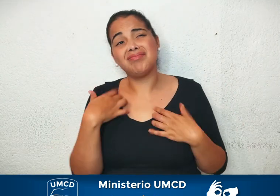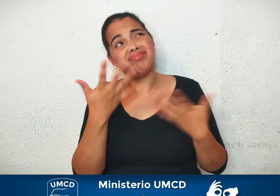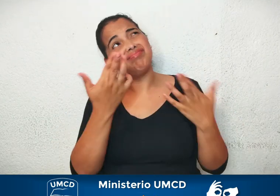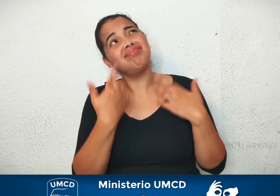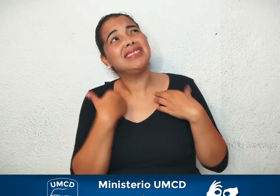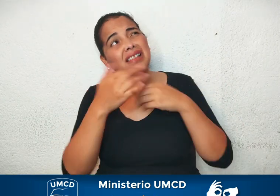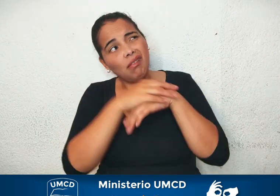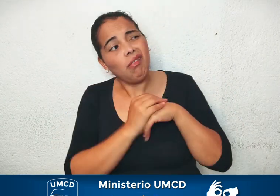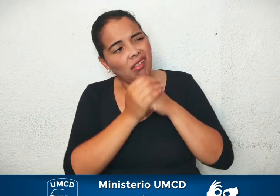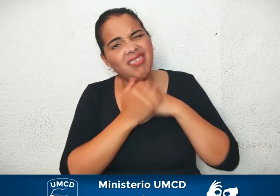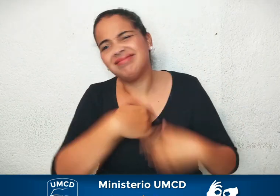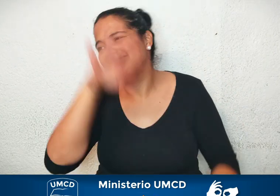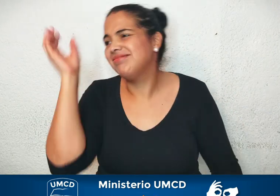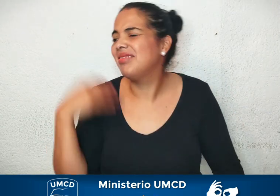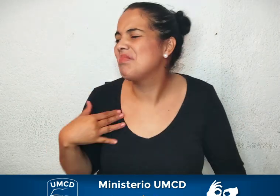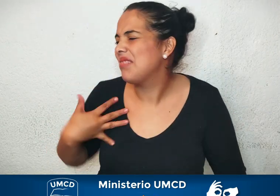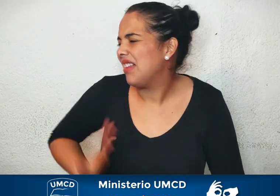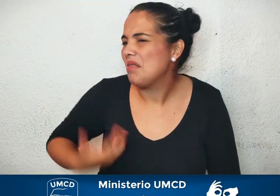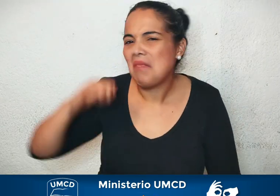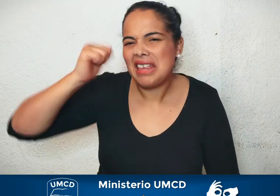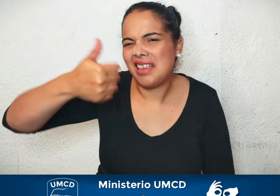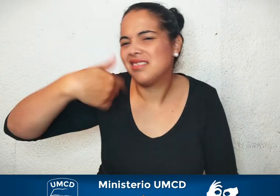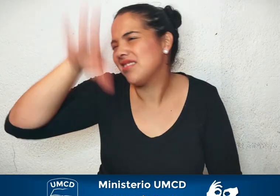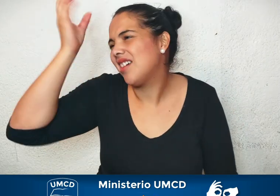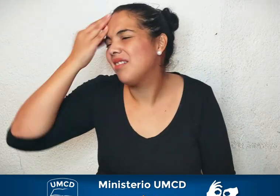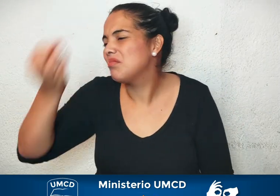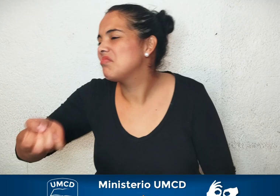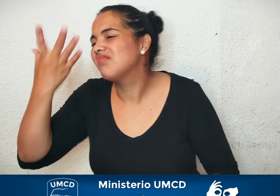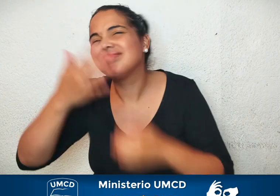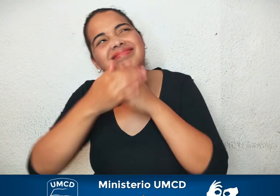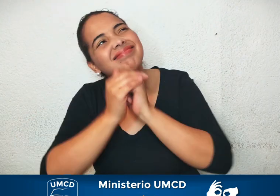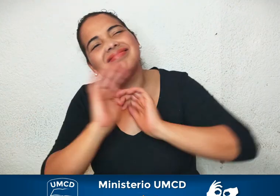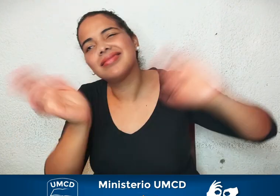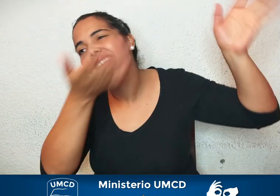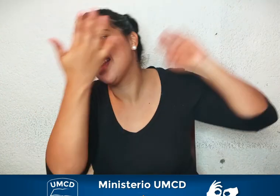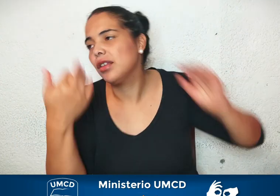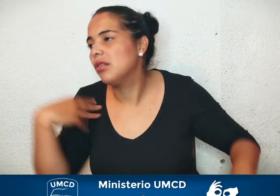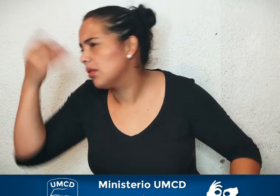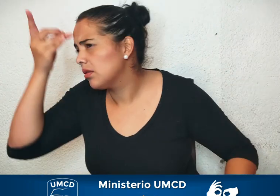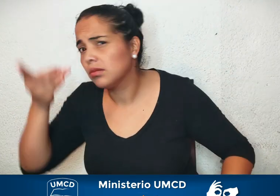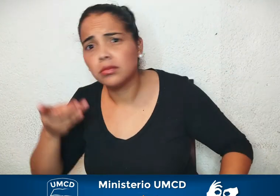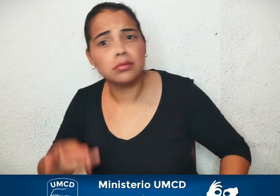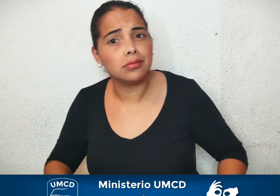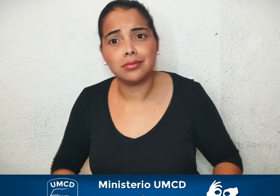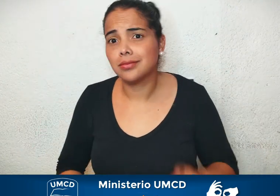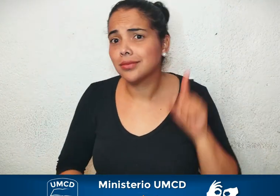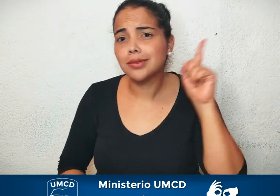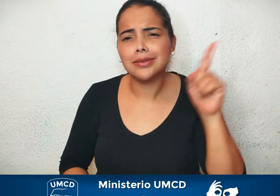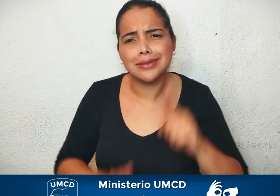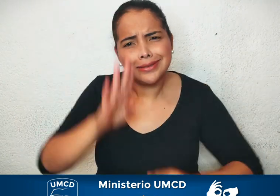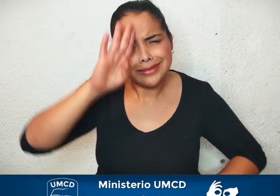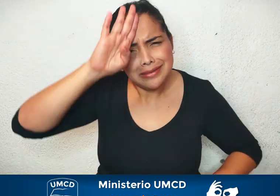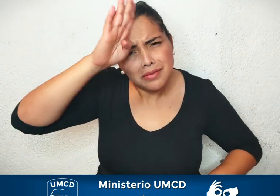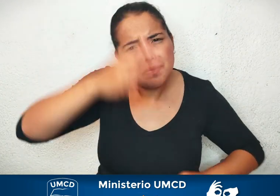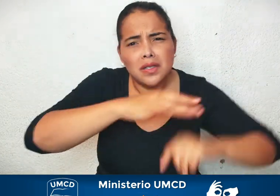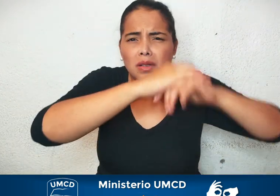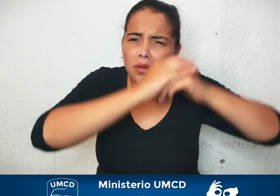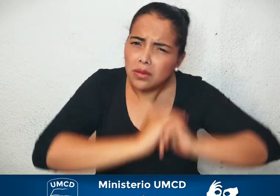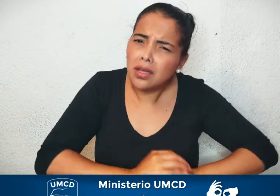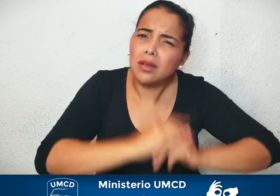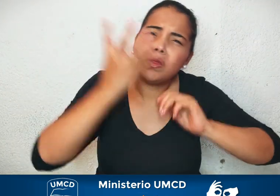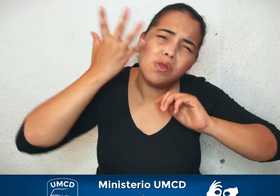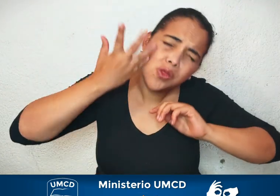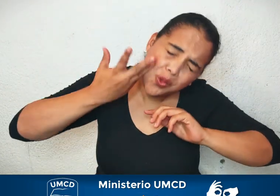Dios tenía el tiempo en su control. Él sabía cuándo y en dónde y cómo él iba a obrar. Y en esa